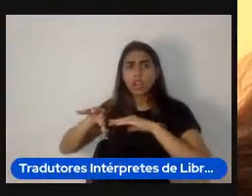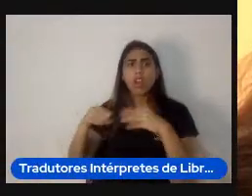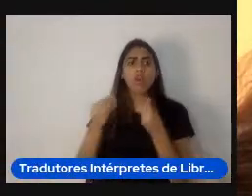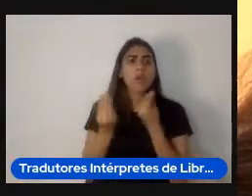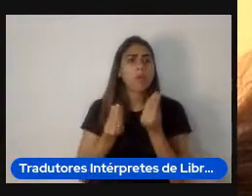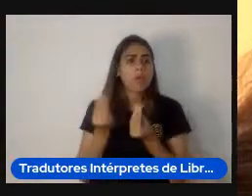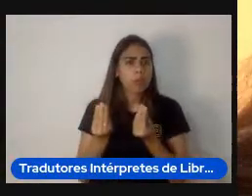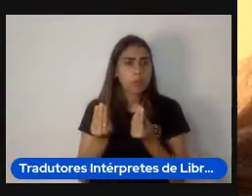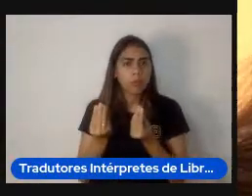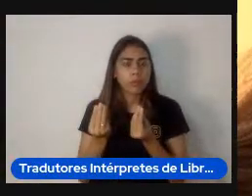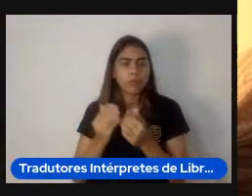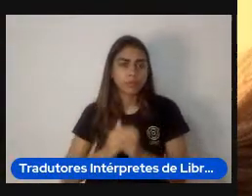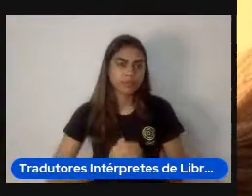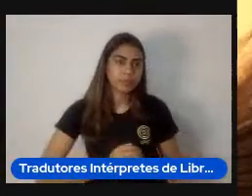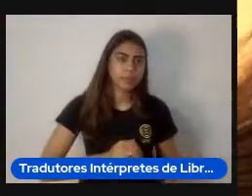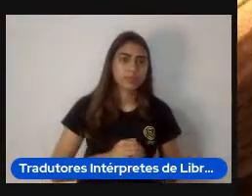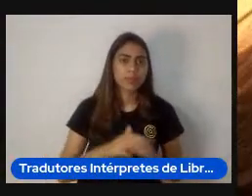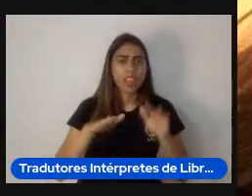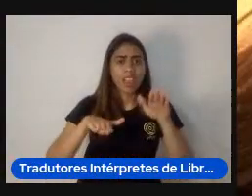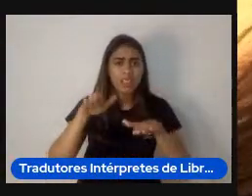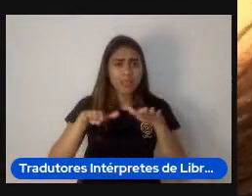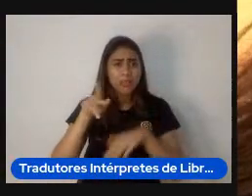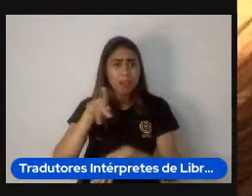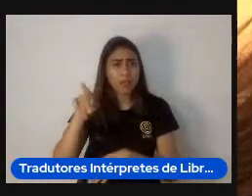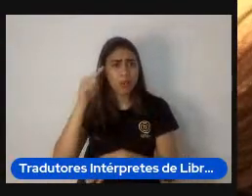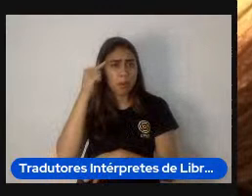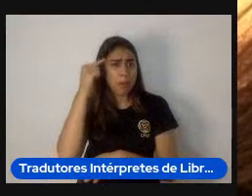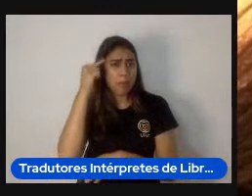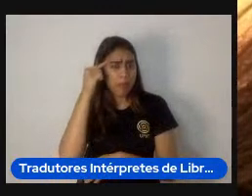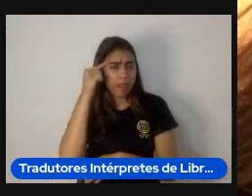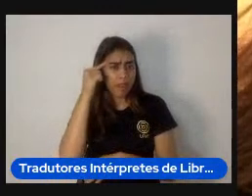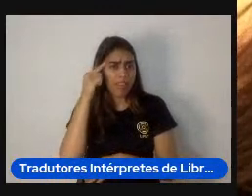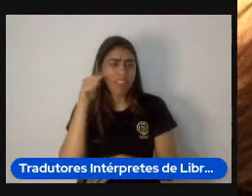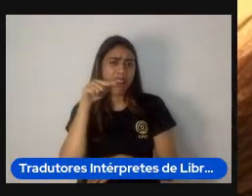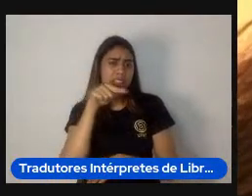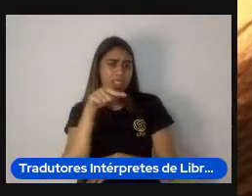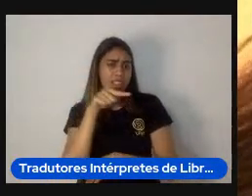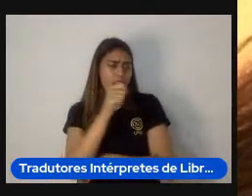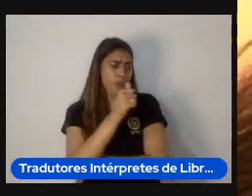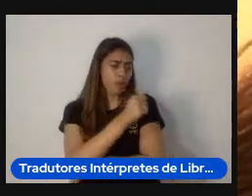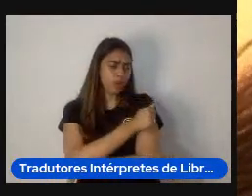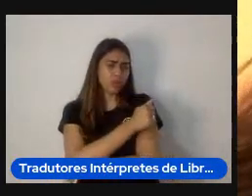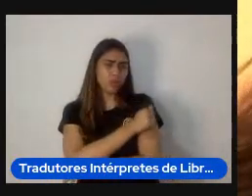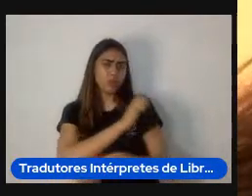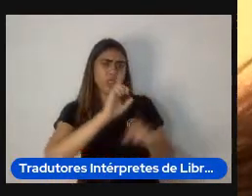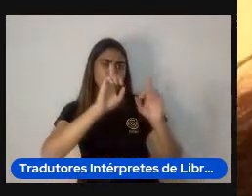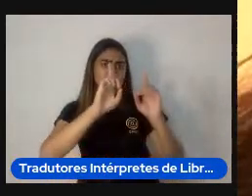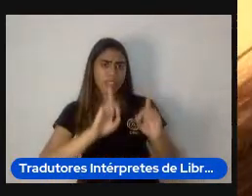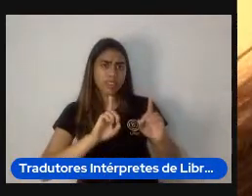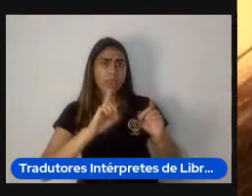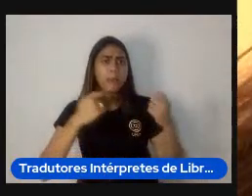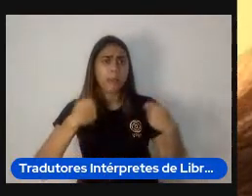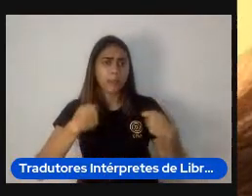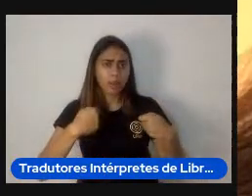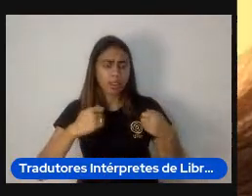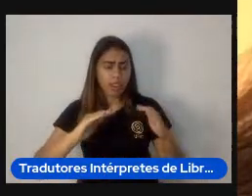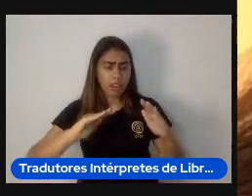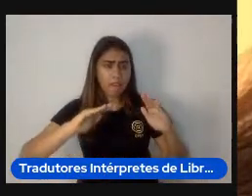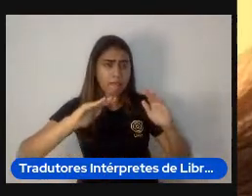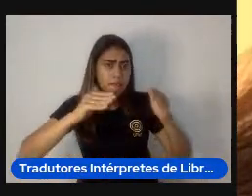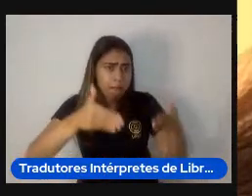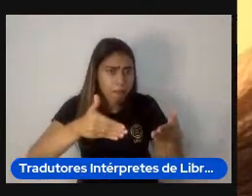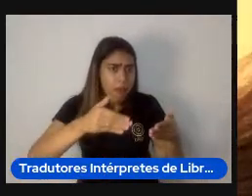pensa que trabalhar com alunos com deficiência é trabalhar individualizado, trabalhar